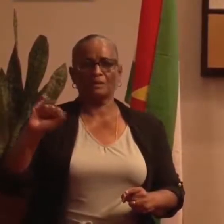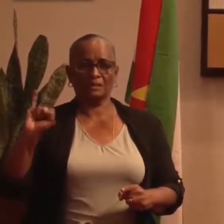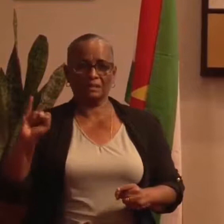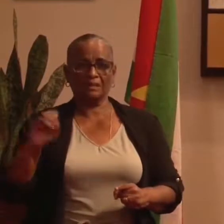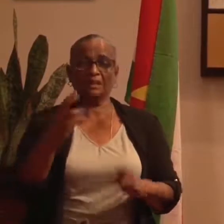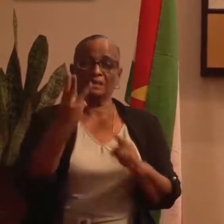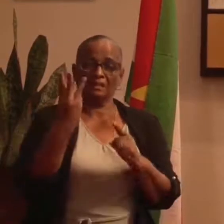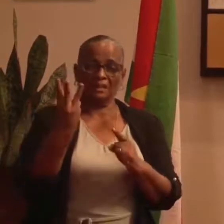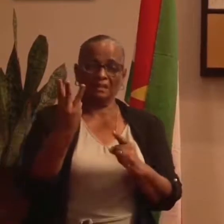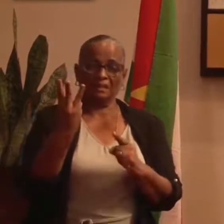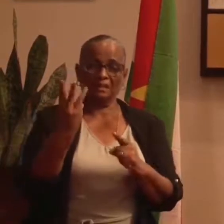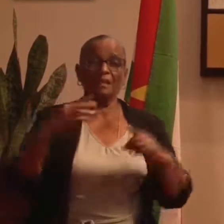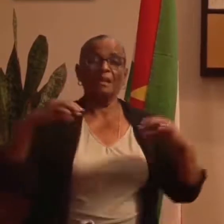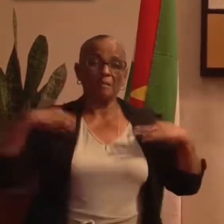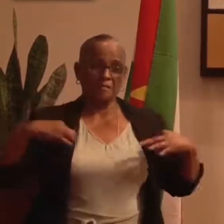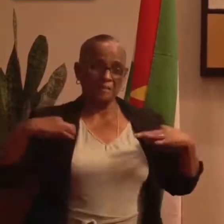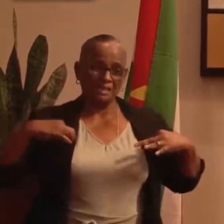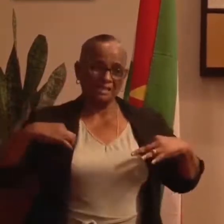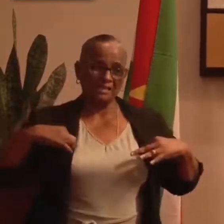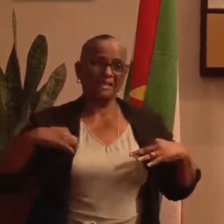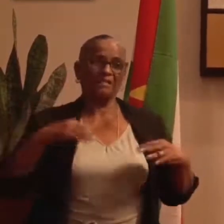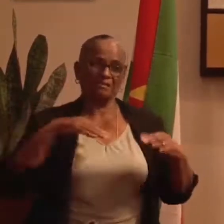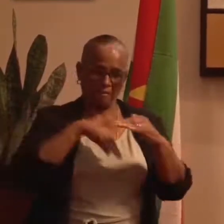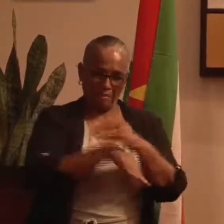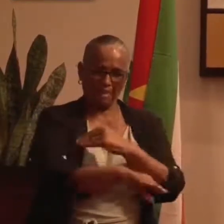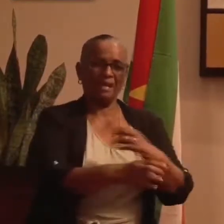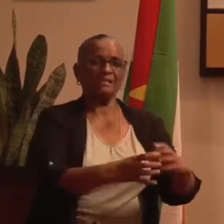3, ministerie van Binnenlandse Zaken.